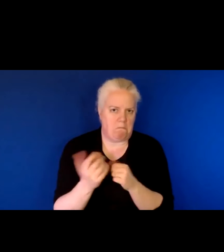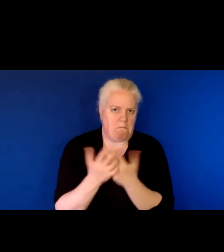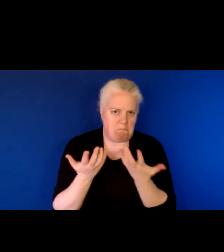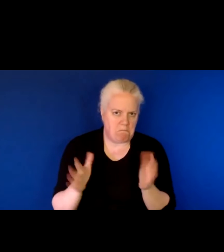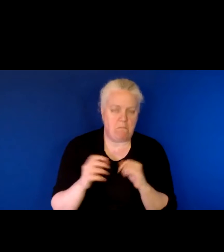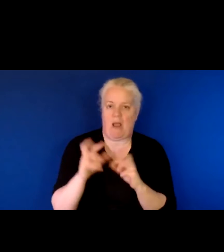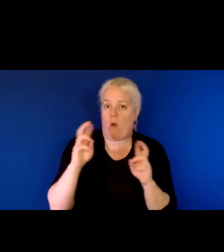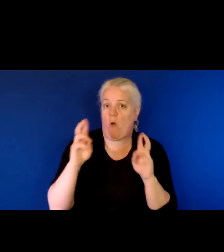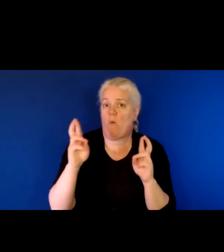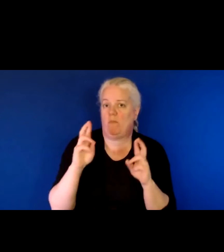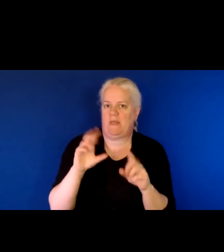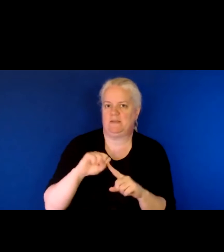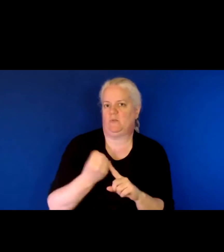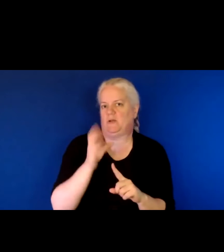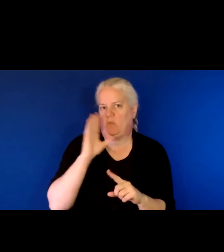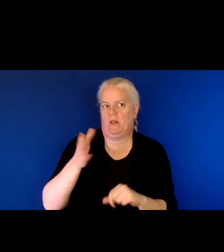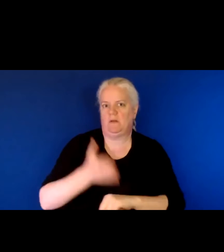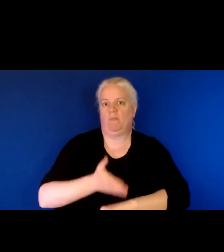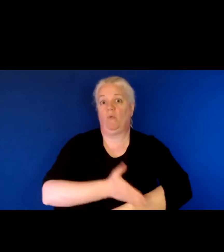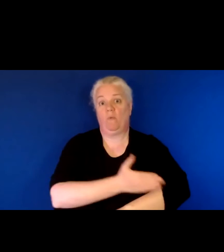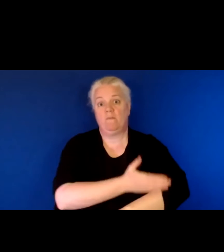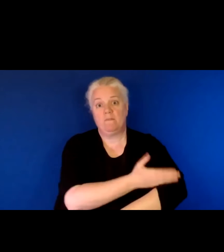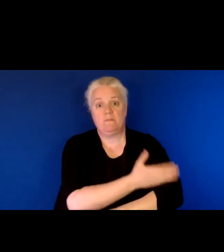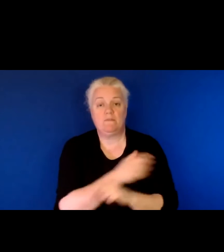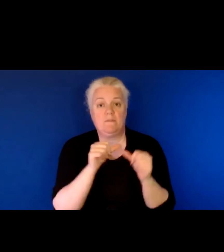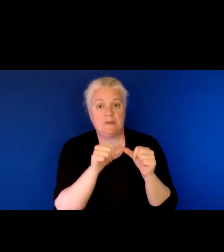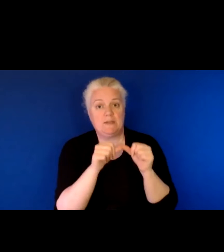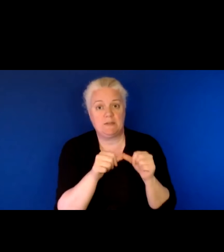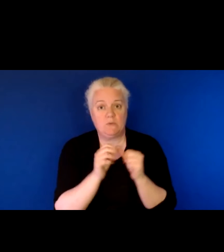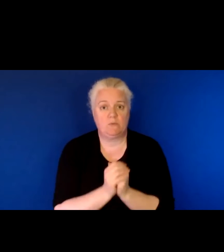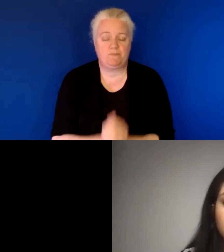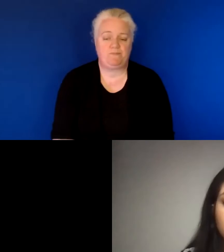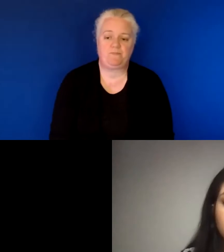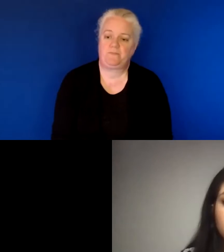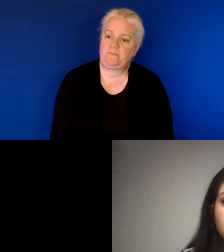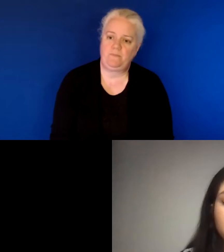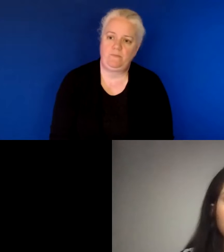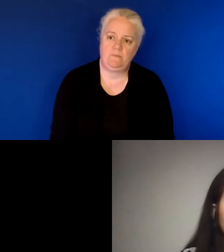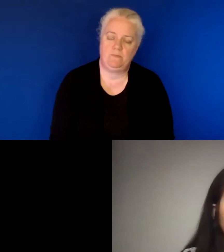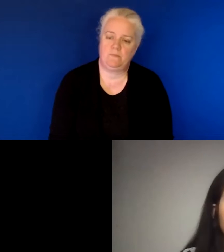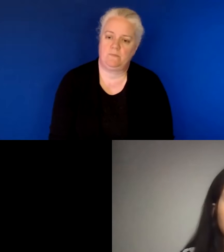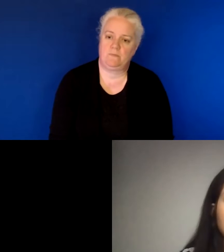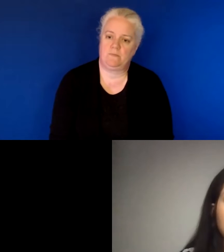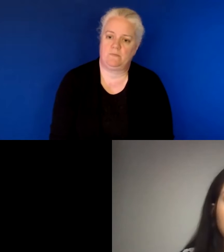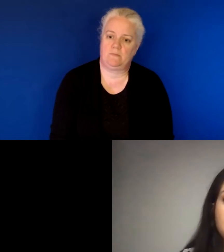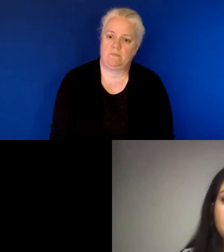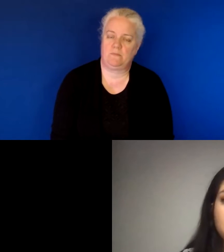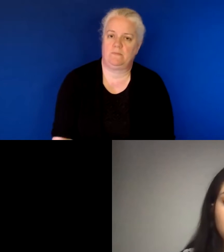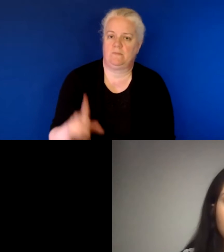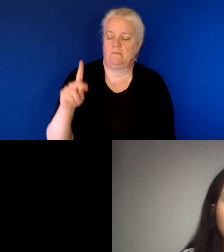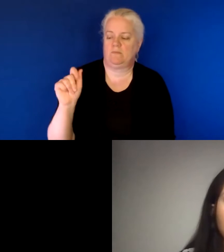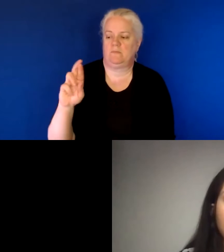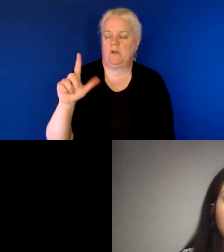是老年的朋友和亲戚。 Thank you so much for addressing my